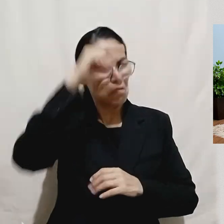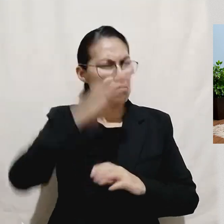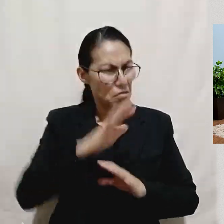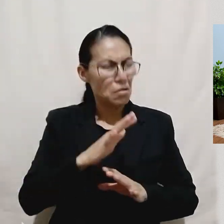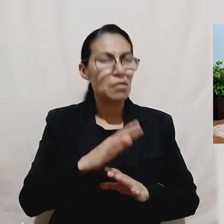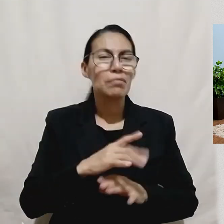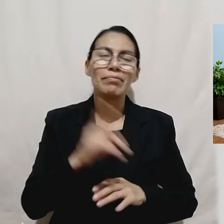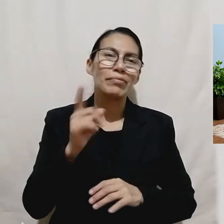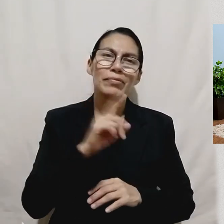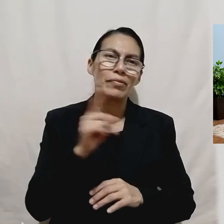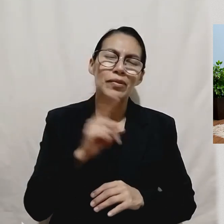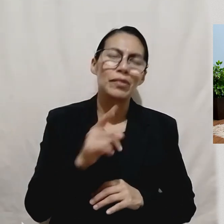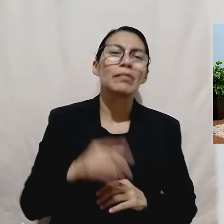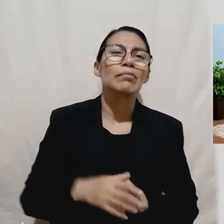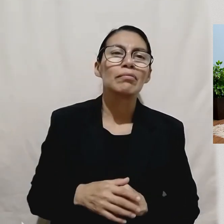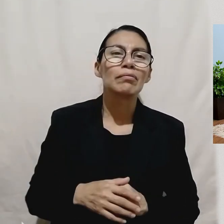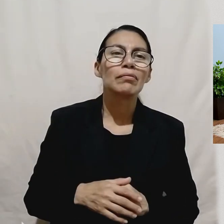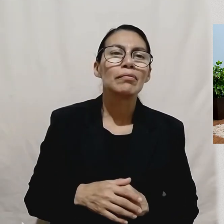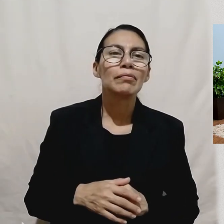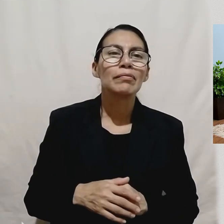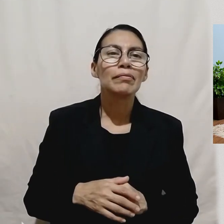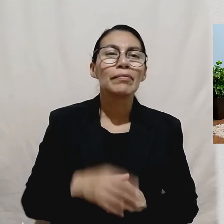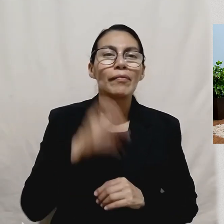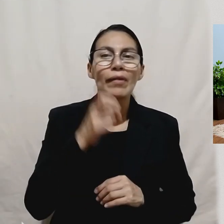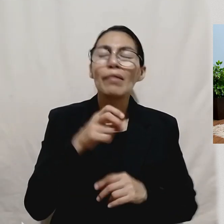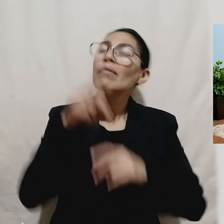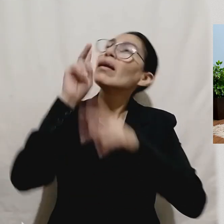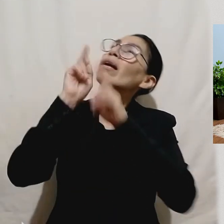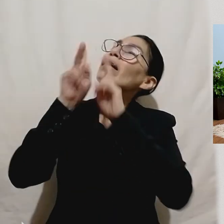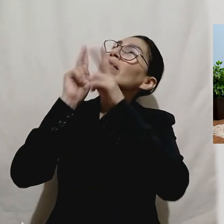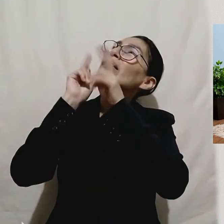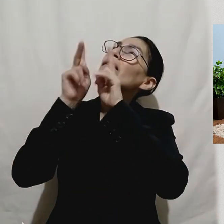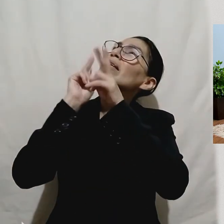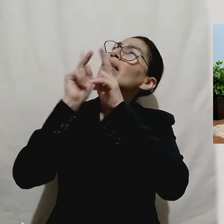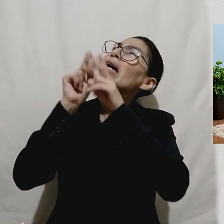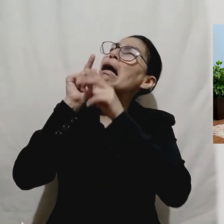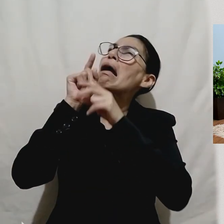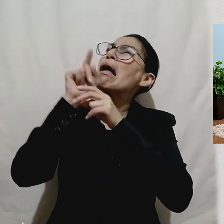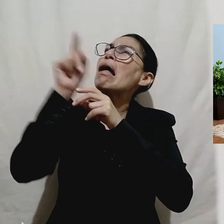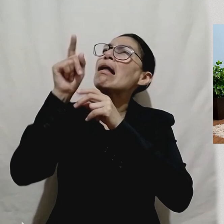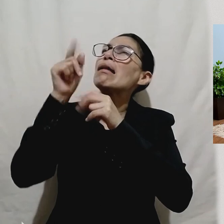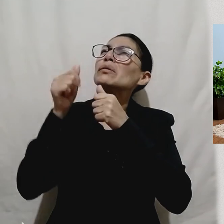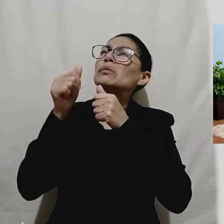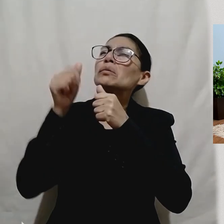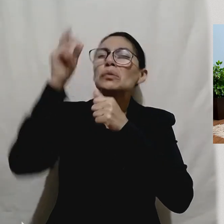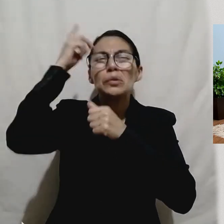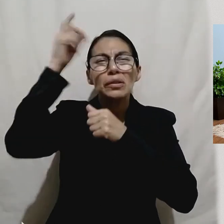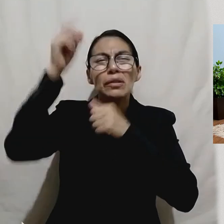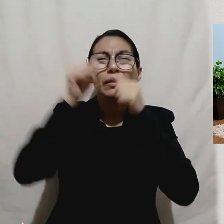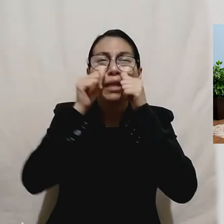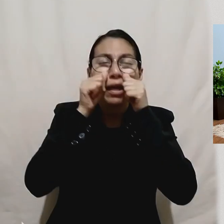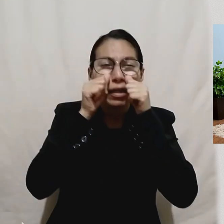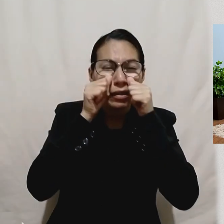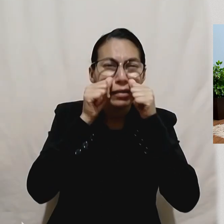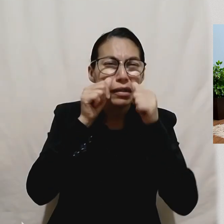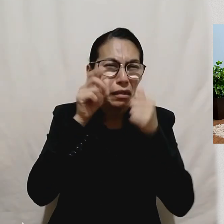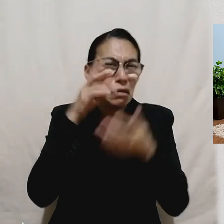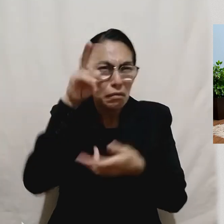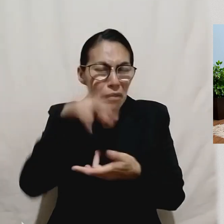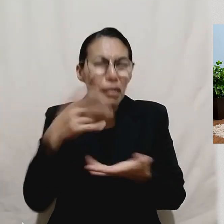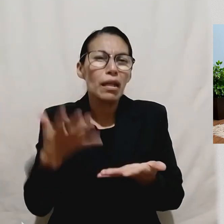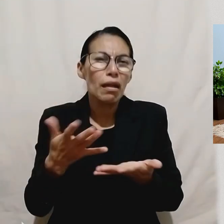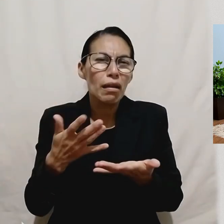muy inteligente no es una sugestión es es platicar con alguien que realmente existe